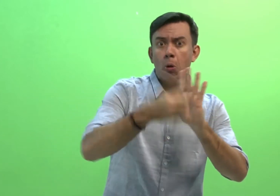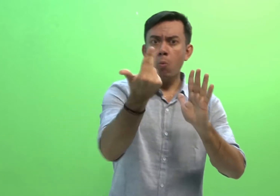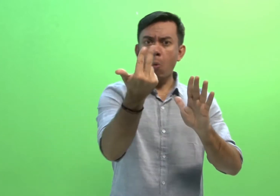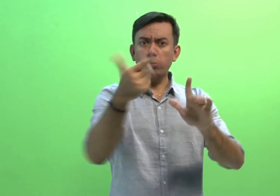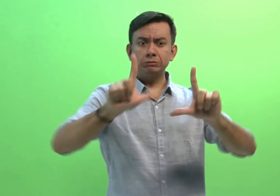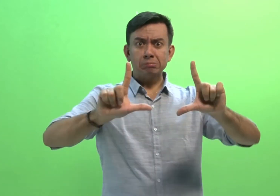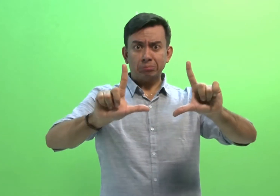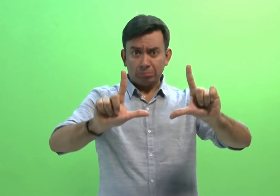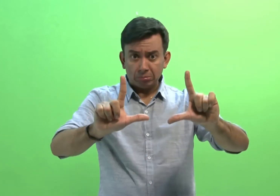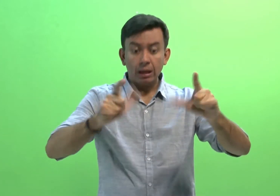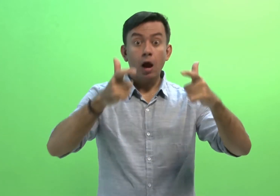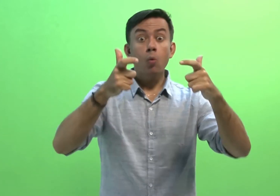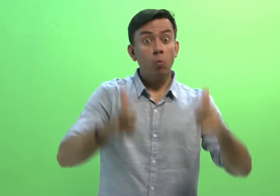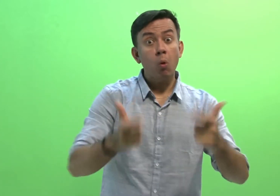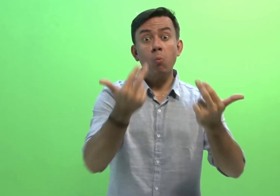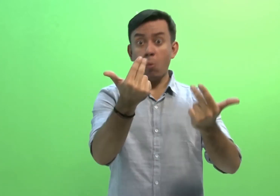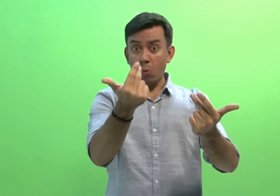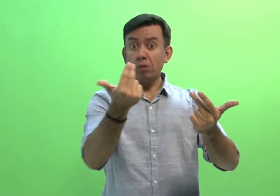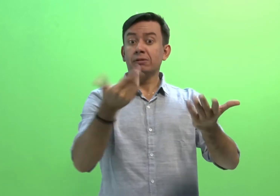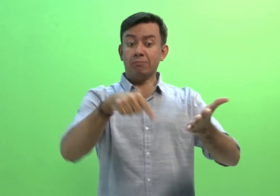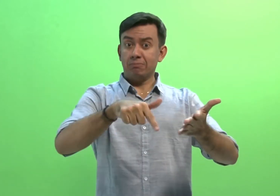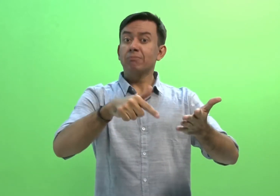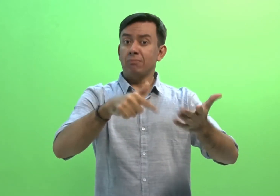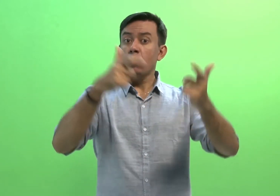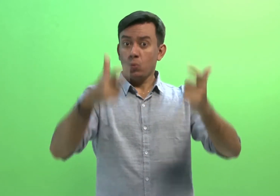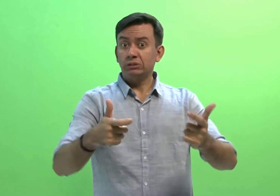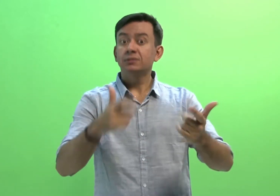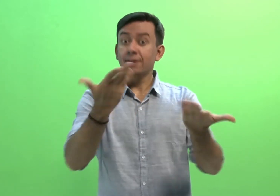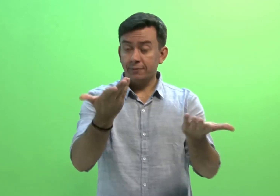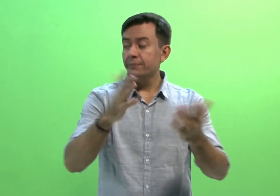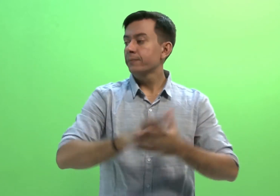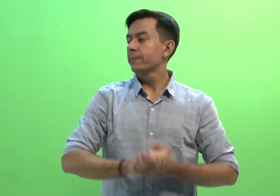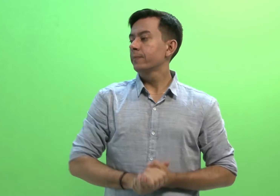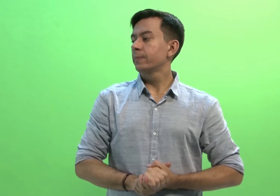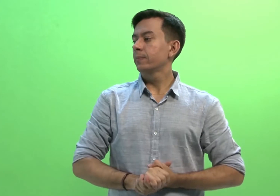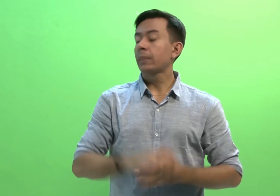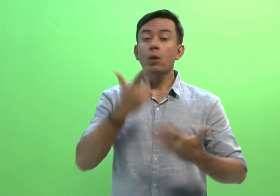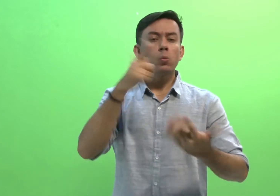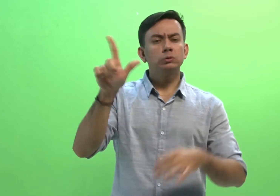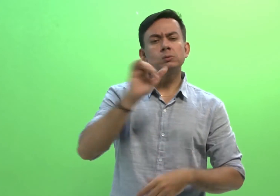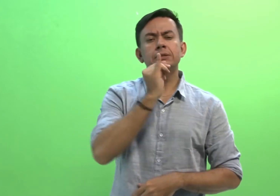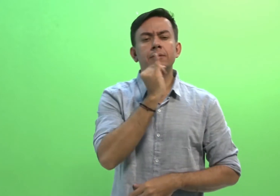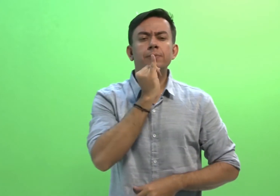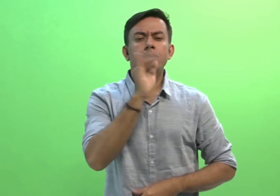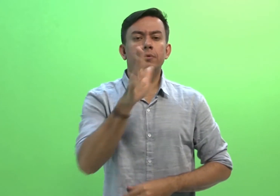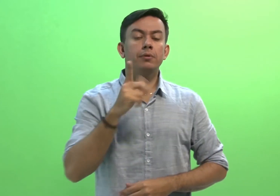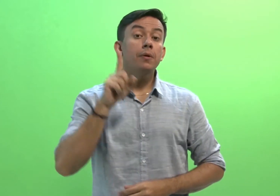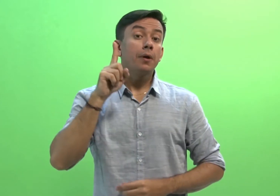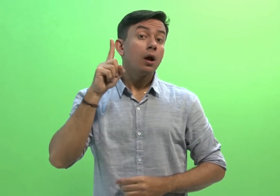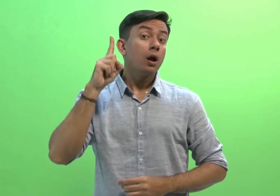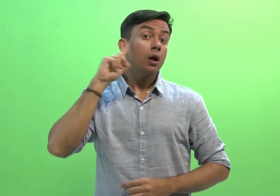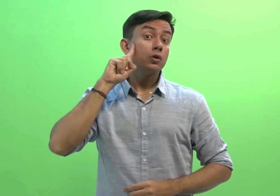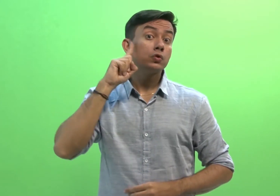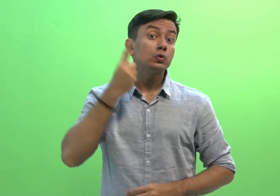trabalhar, videocassete. A mesma configuração de mão, o mesmo espaço. Um outro